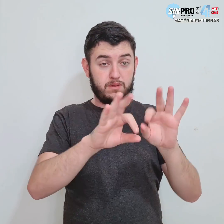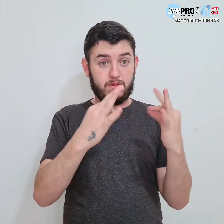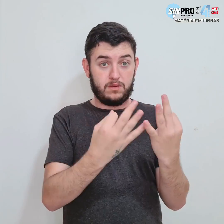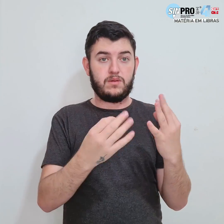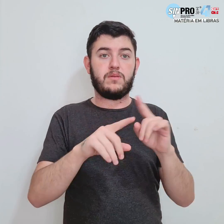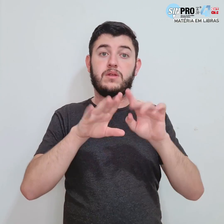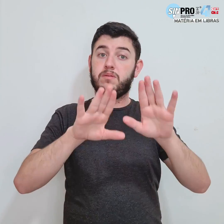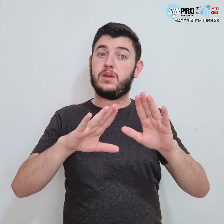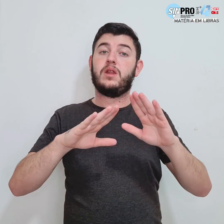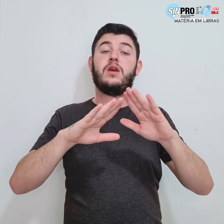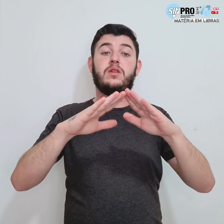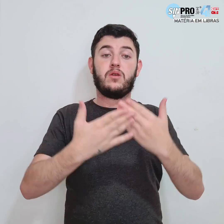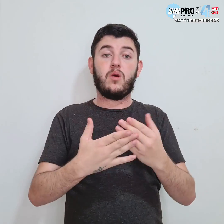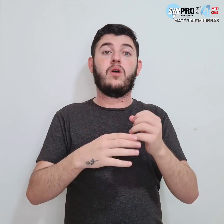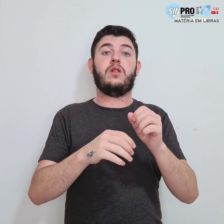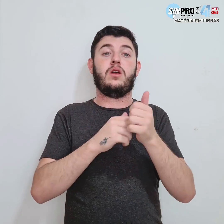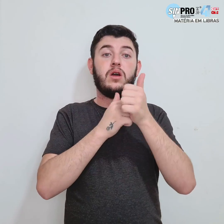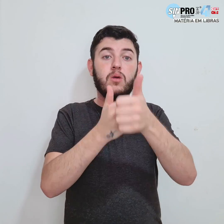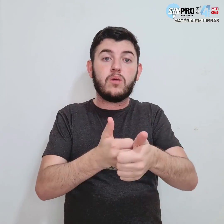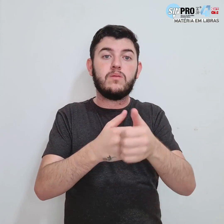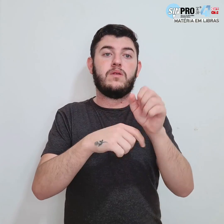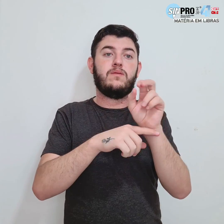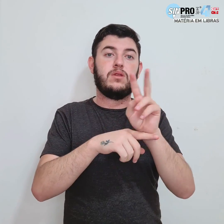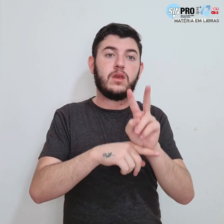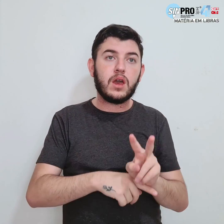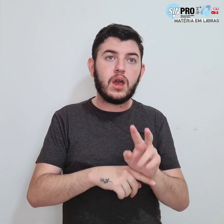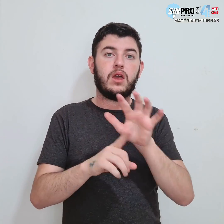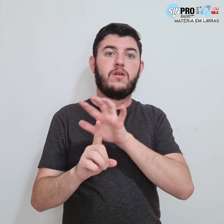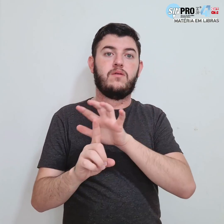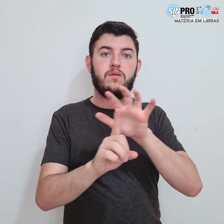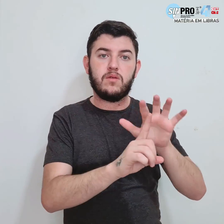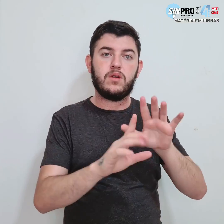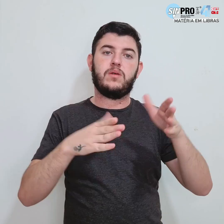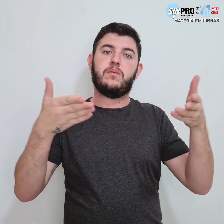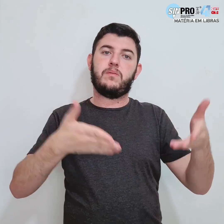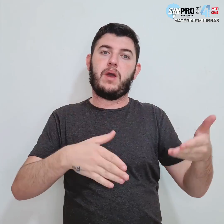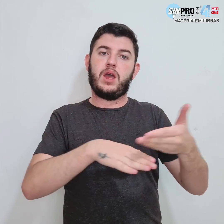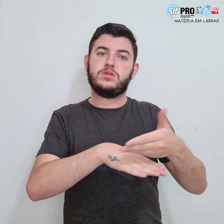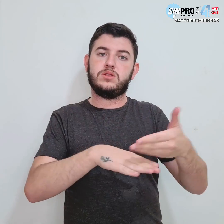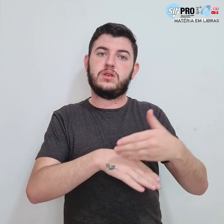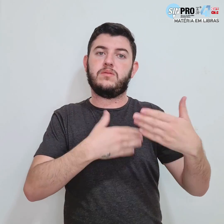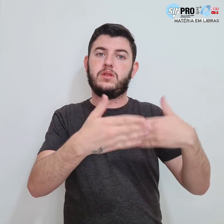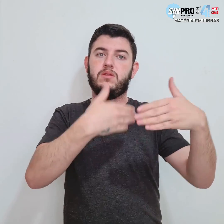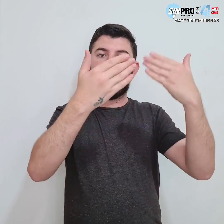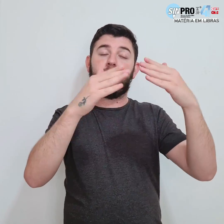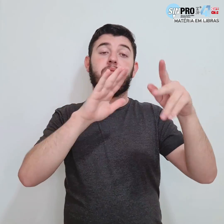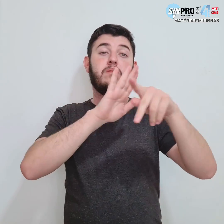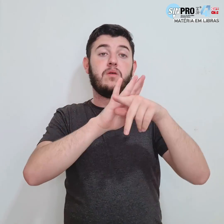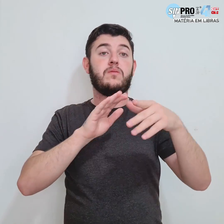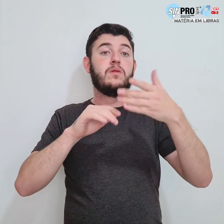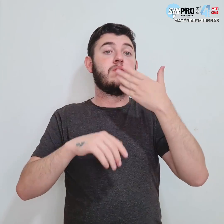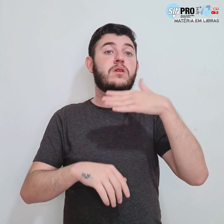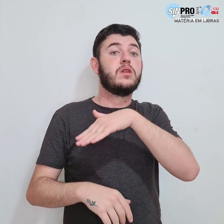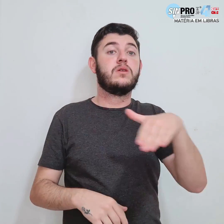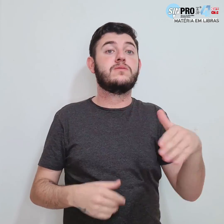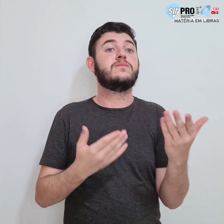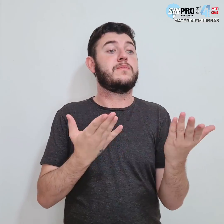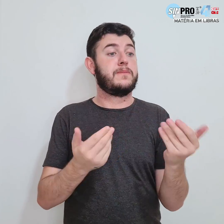escolar acompanhar, fiscalizar, influir e participar do desenvolvimento da criança e do